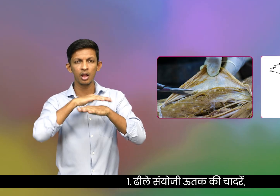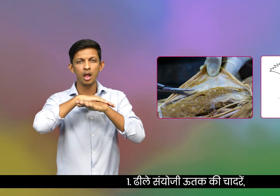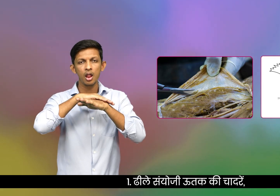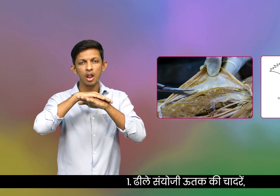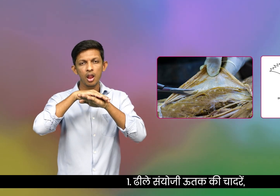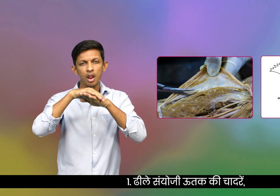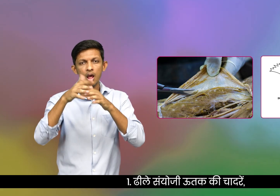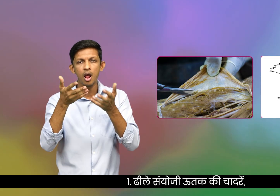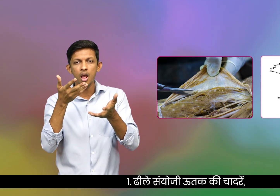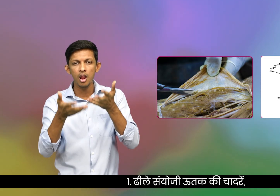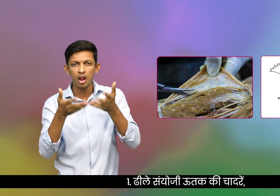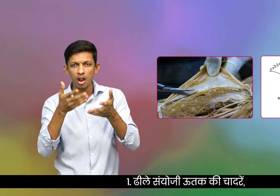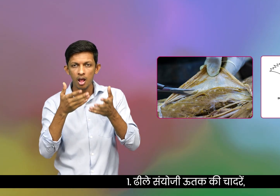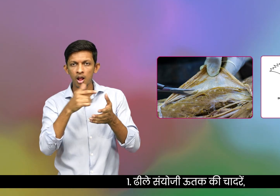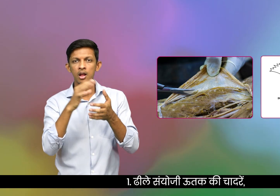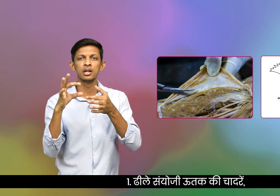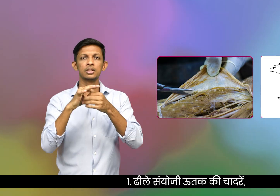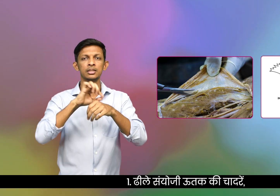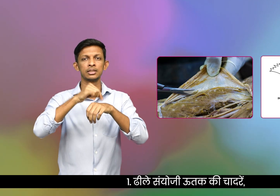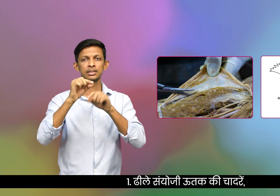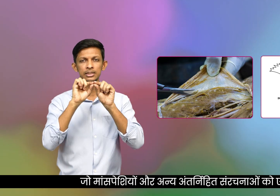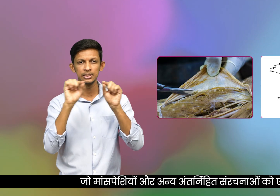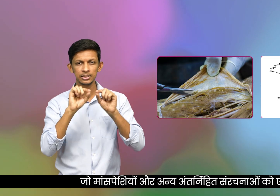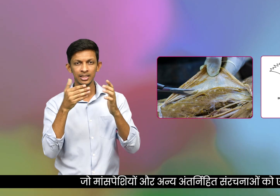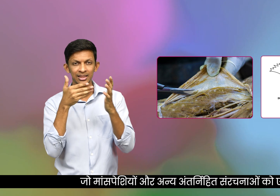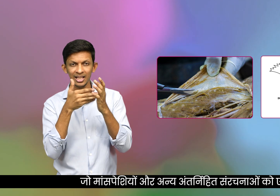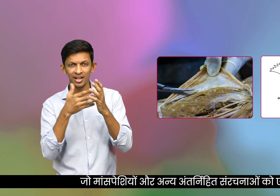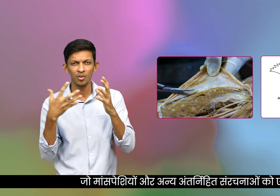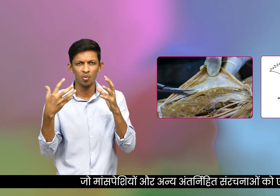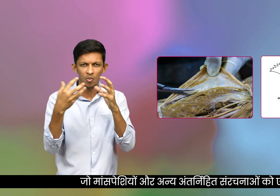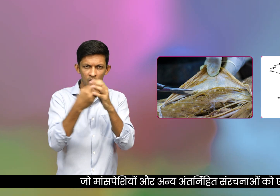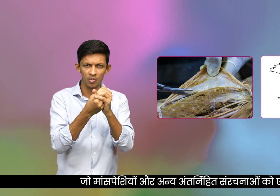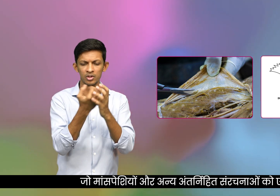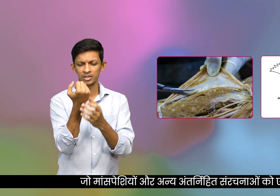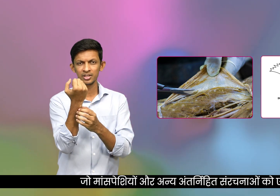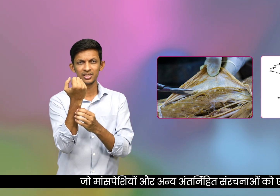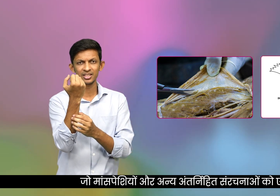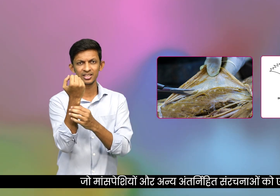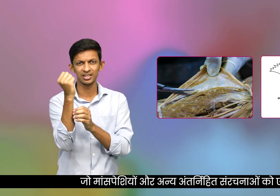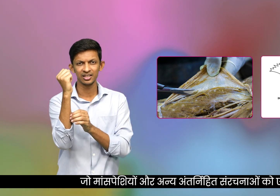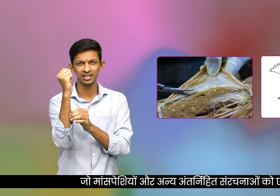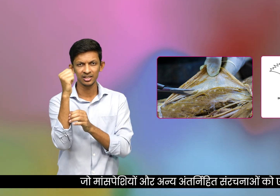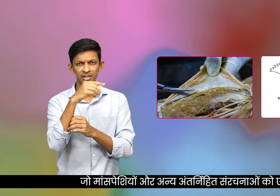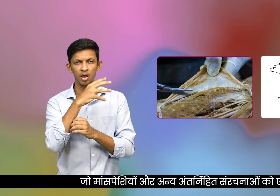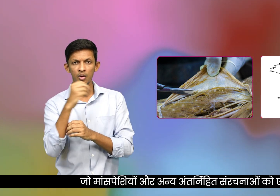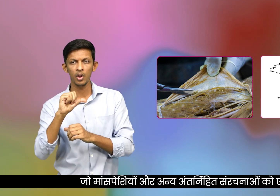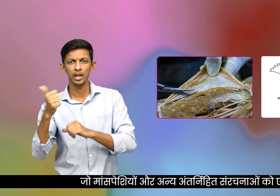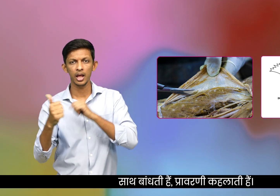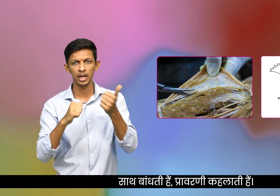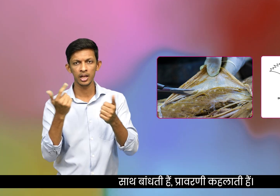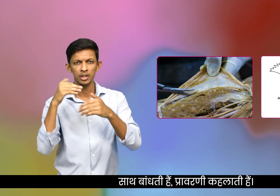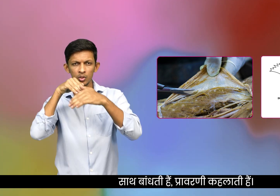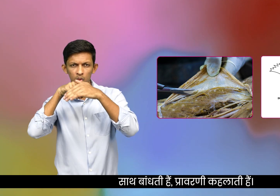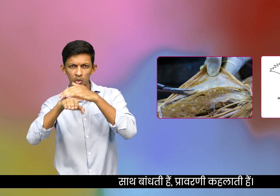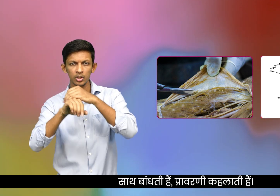पहला, ढीले संयोजी ऊतक की चादरें जो मांसपेशियों और अन्य अंतर्निहित संरचनाओं को एक